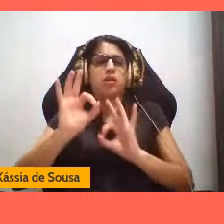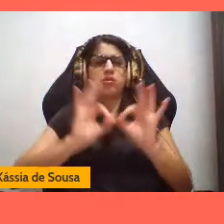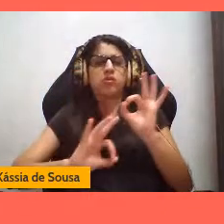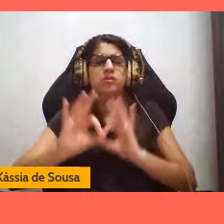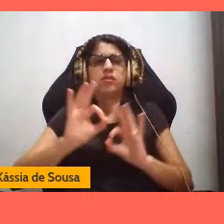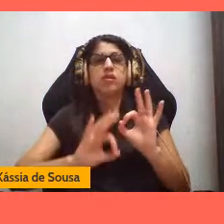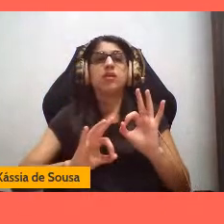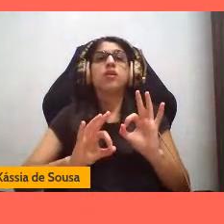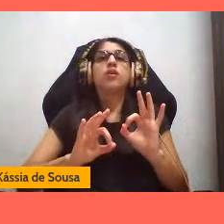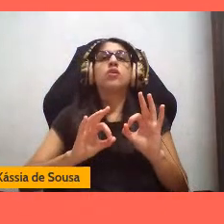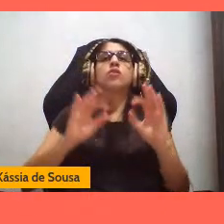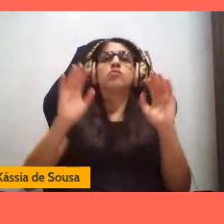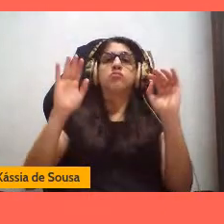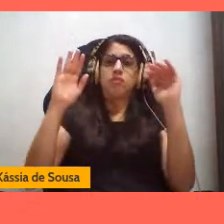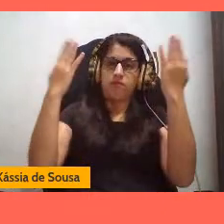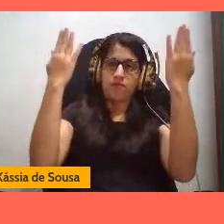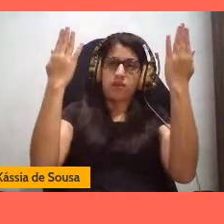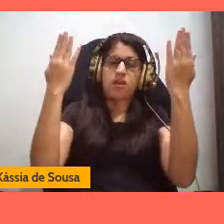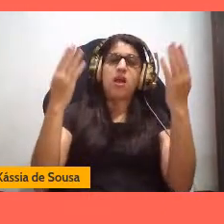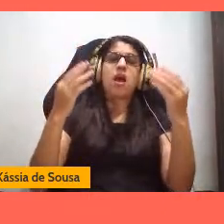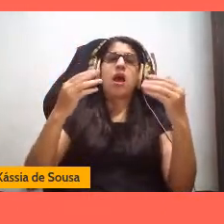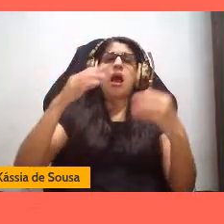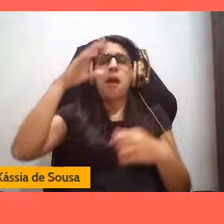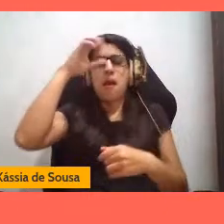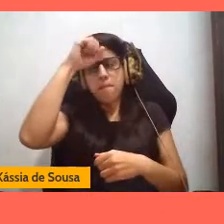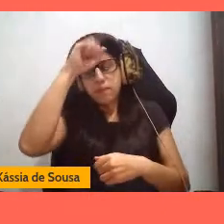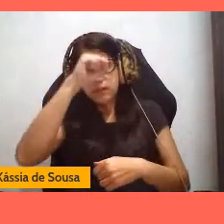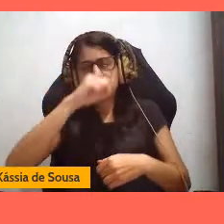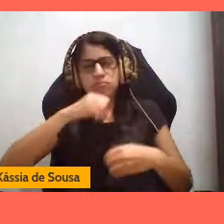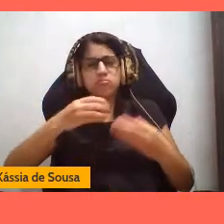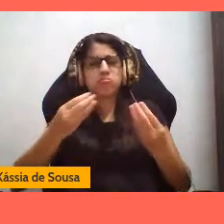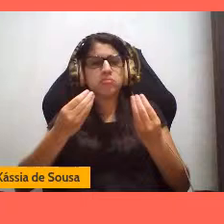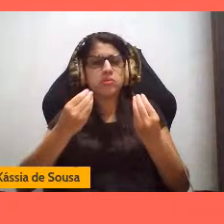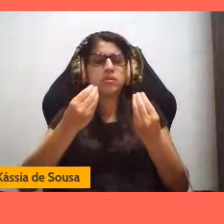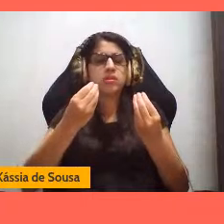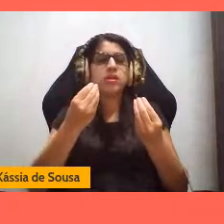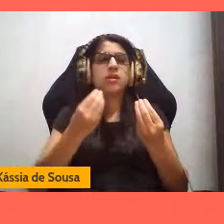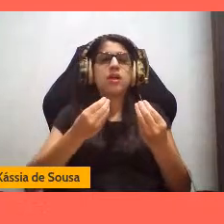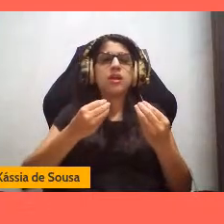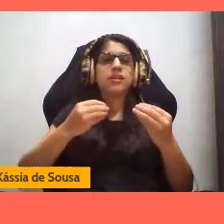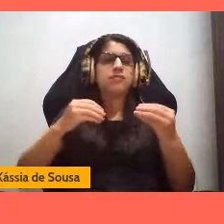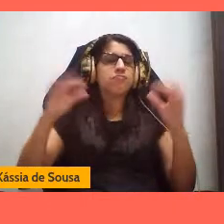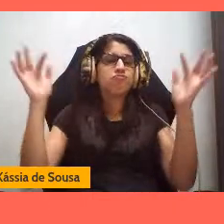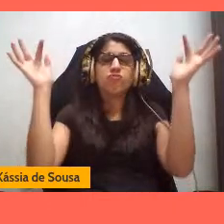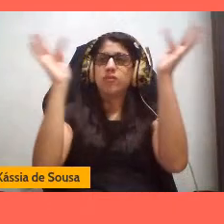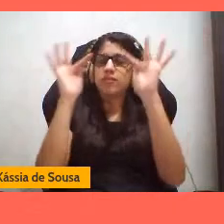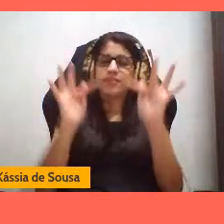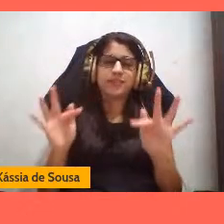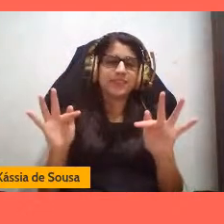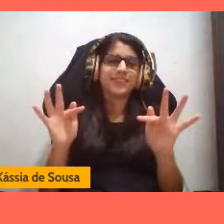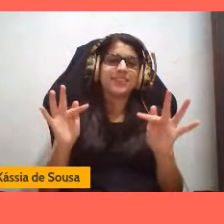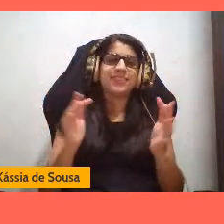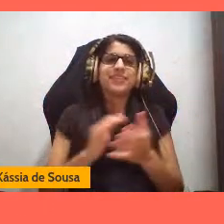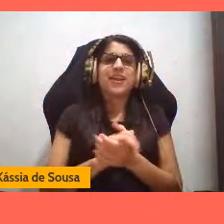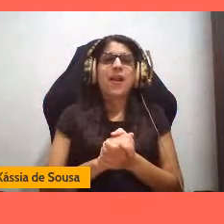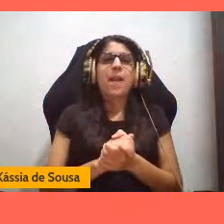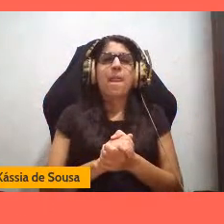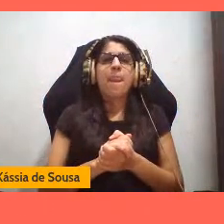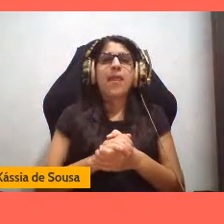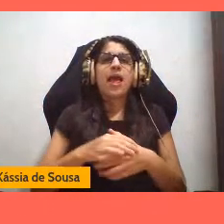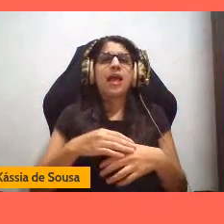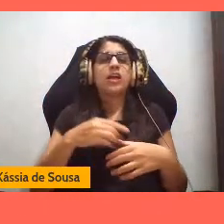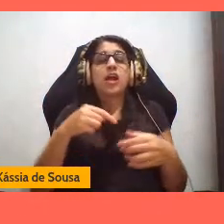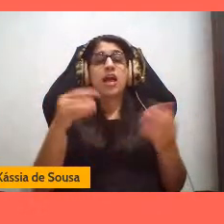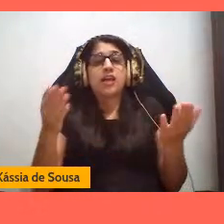aprendi muito, né? E dizer da alegria. Estou aqui já, nos finalmente, tomando um vinho e comemorando